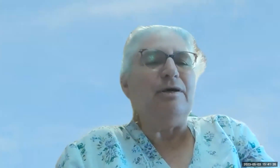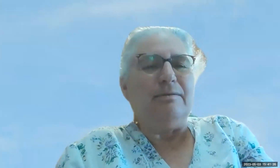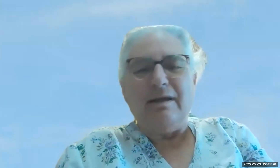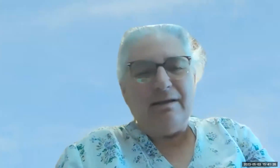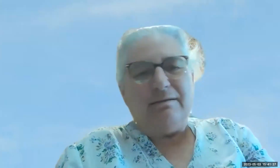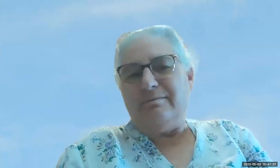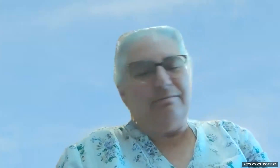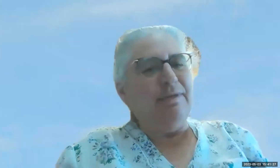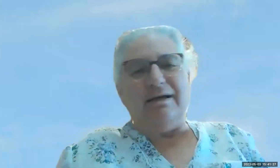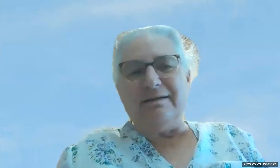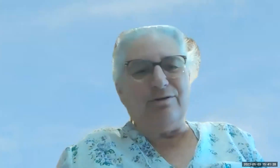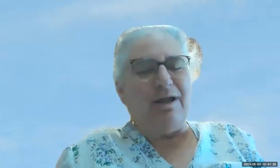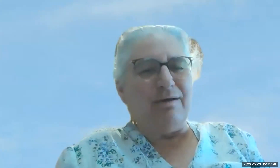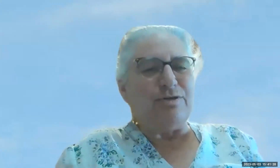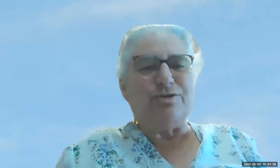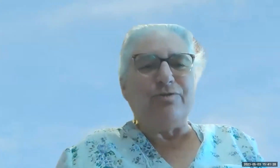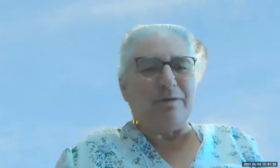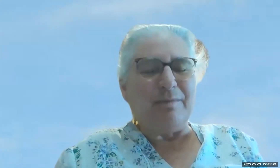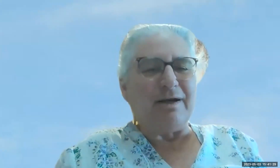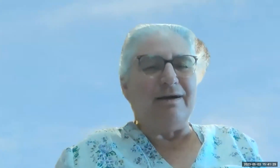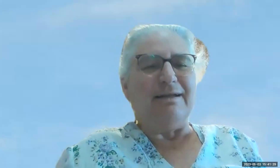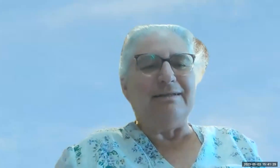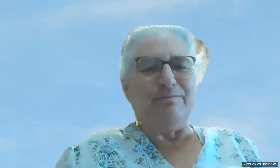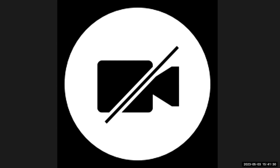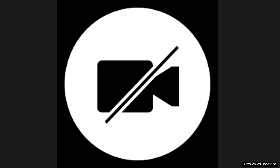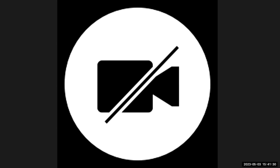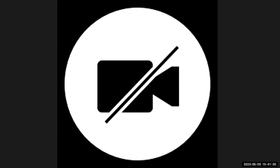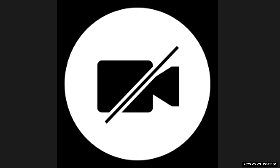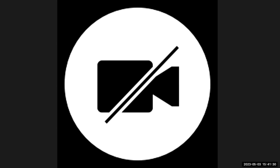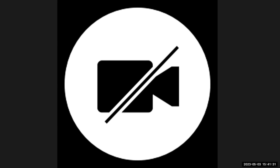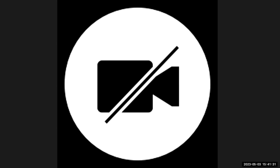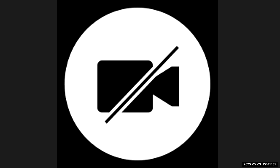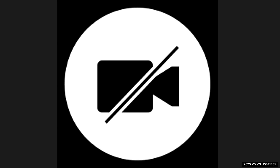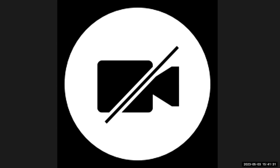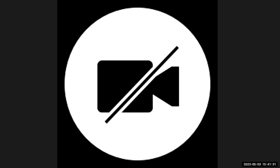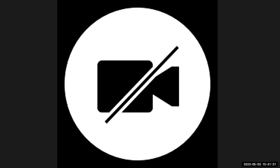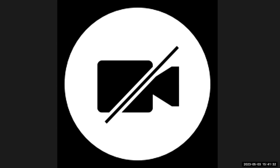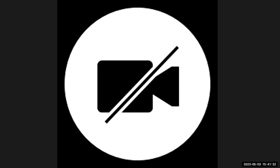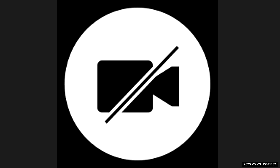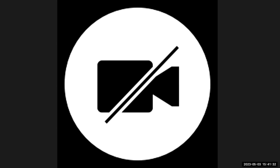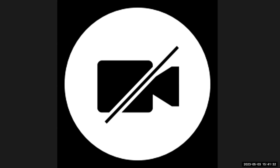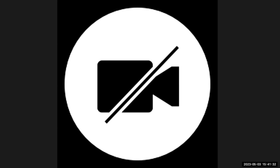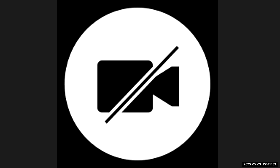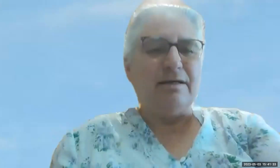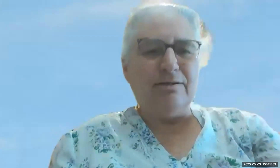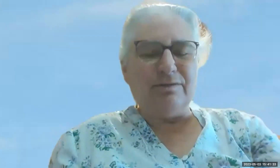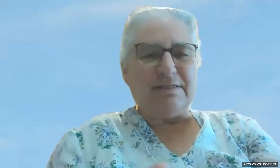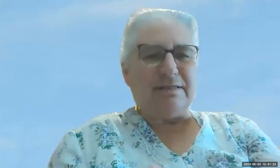למיליארדי דולרים ששפכים על מחקר גנטית במטרה להכחיד אוטיסטים